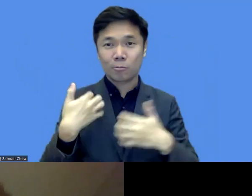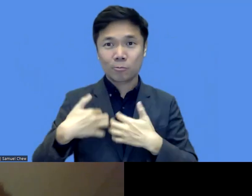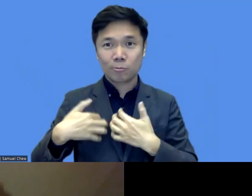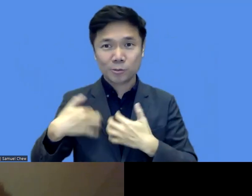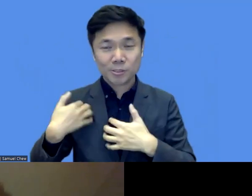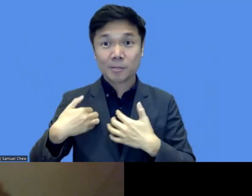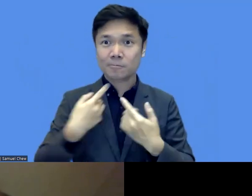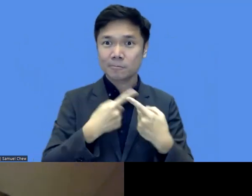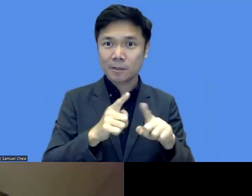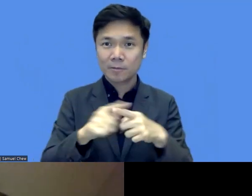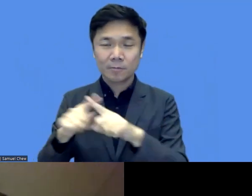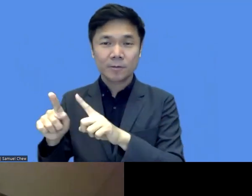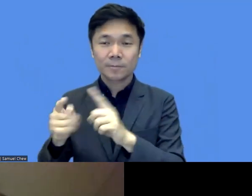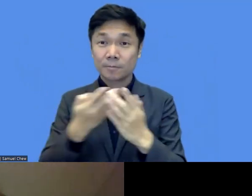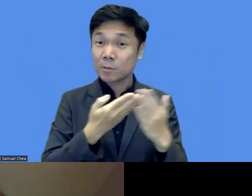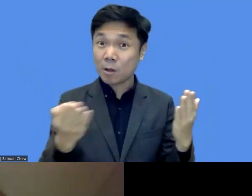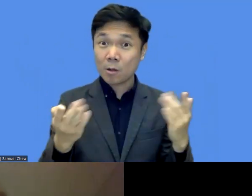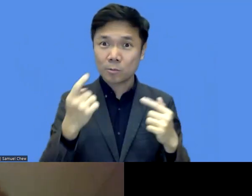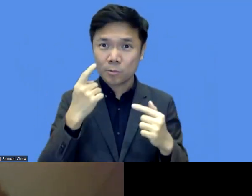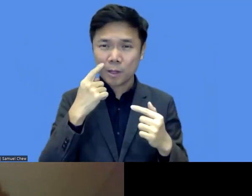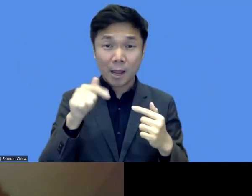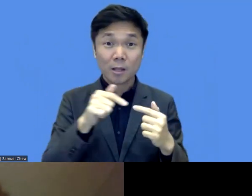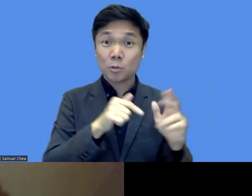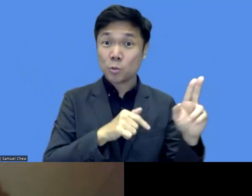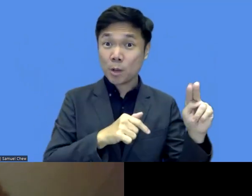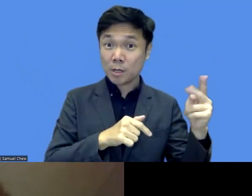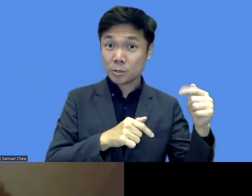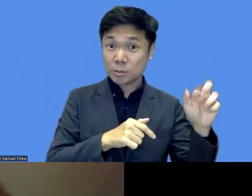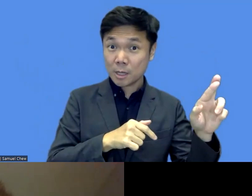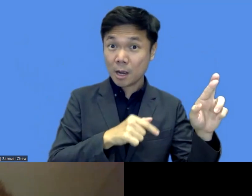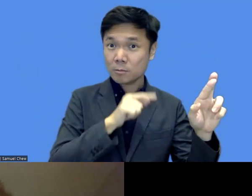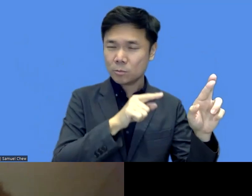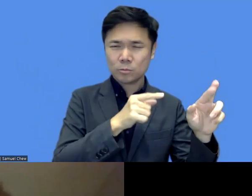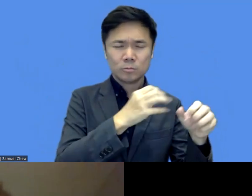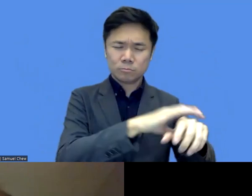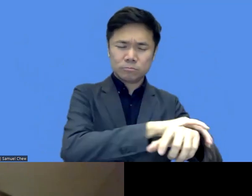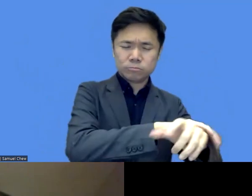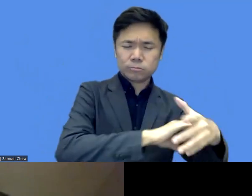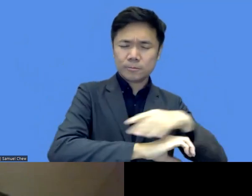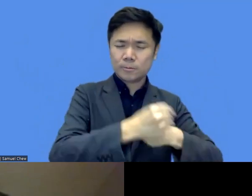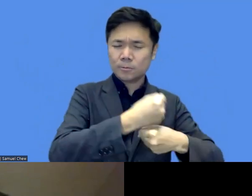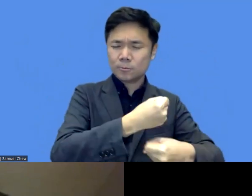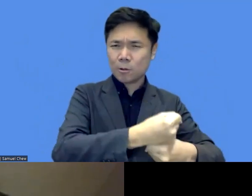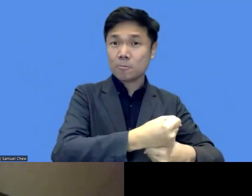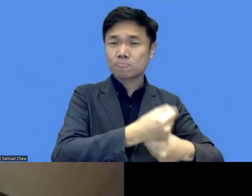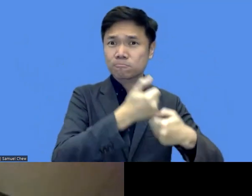las organizaciones humanitarias y ACNUR, que están trabajando mucho en la inclusión de